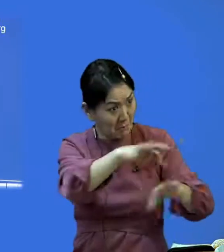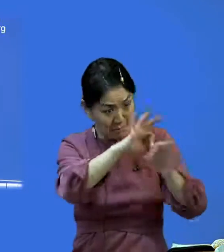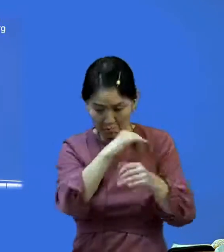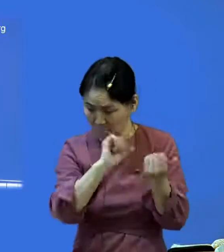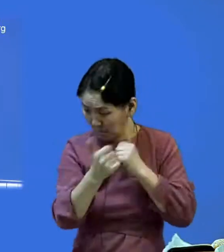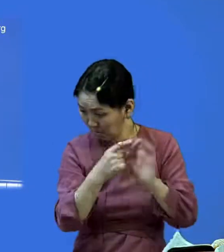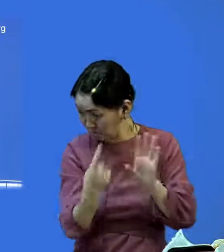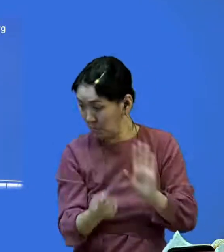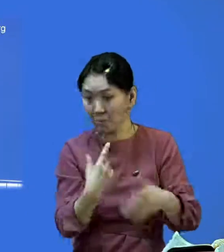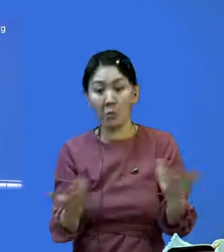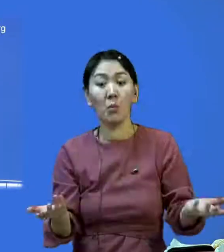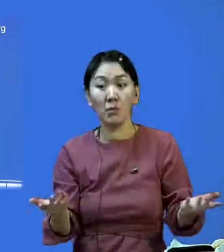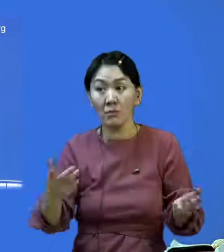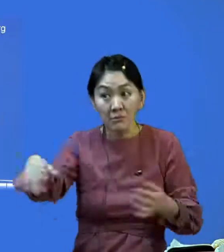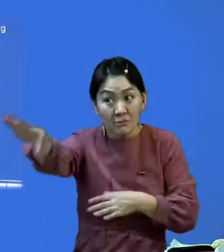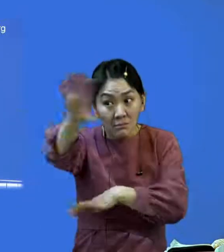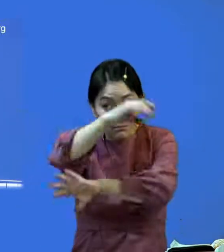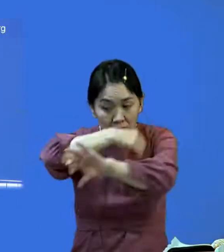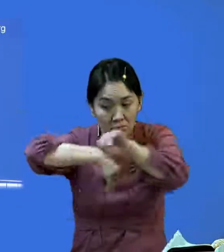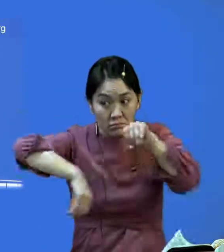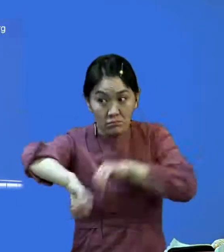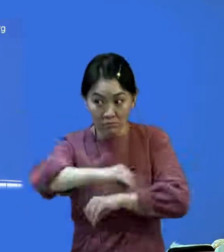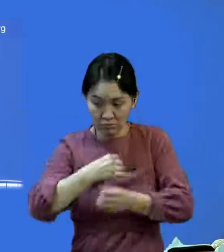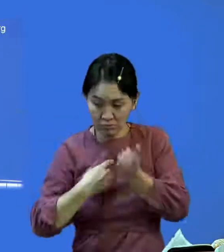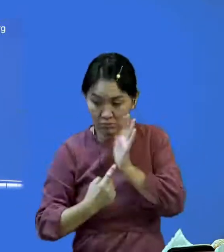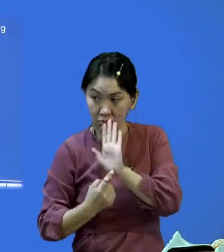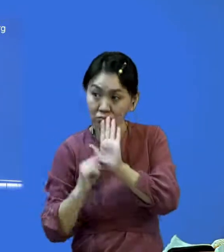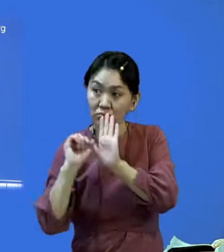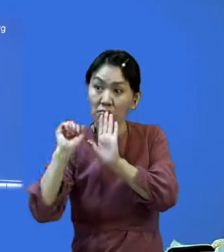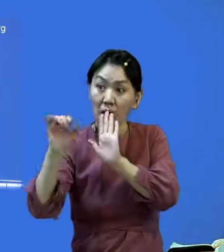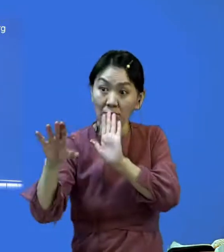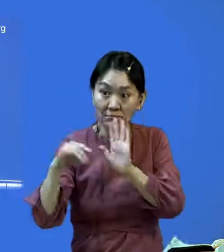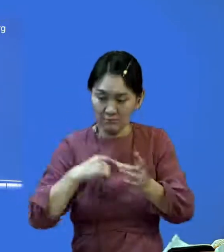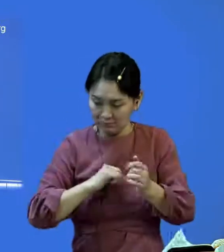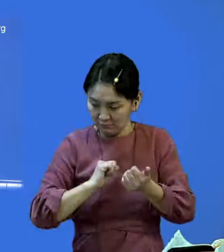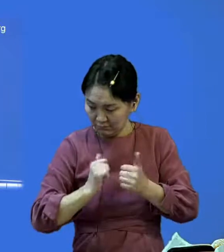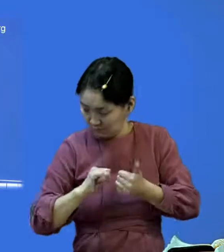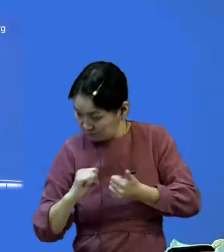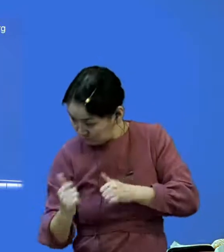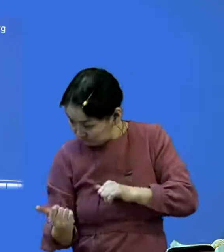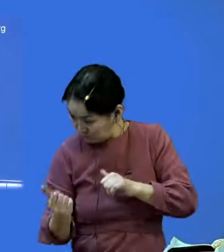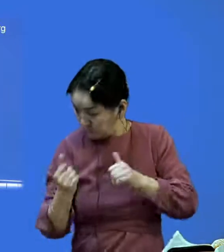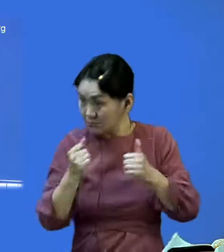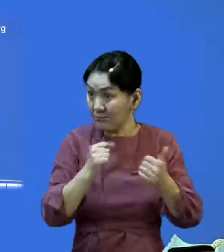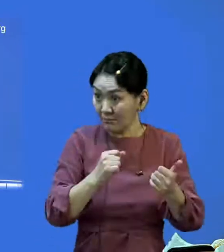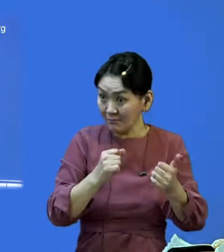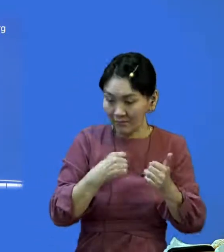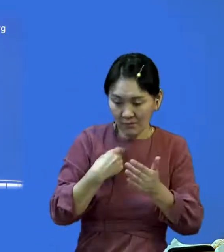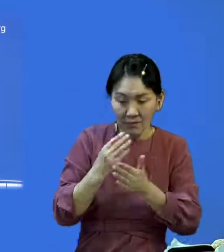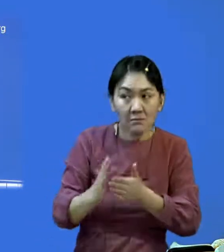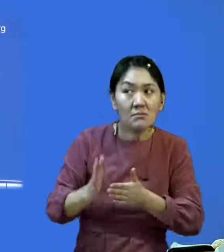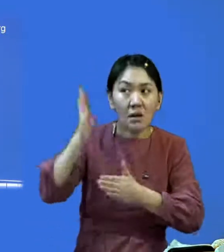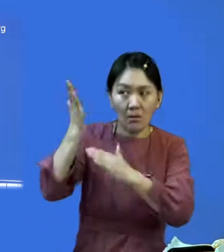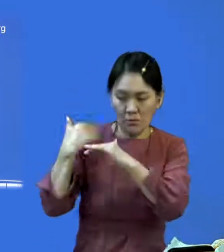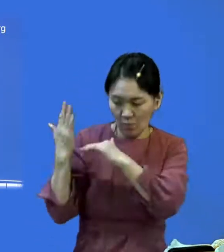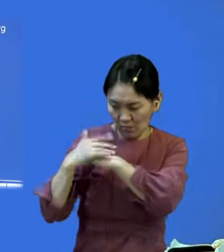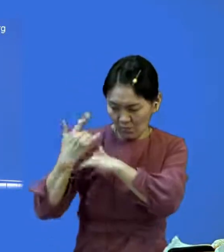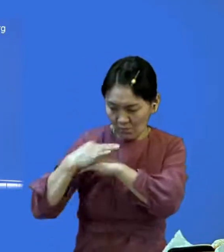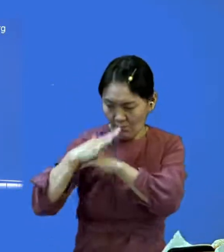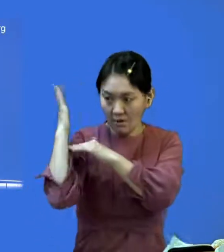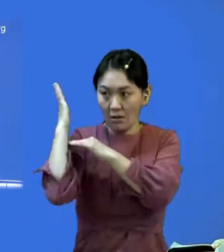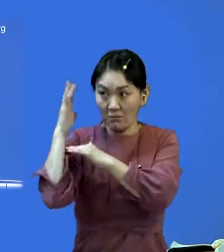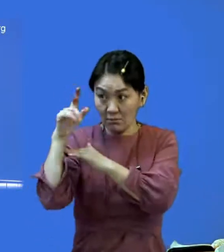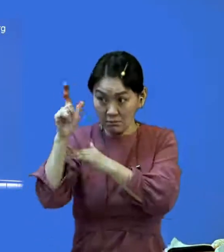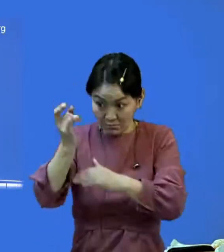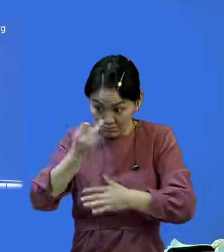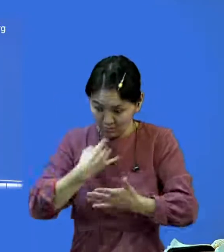хүртэн байна. Бид нарыг өмнөөс бид нарыг төлөөлж гэж байгаа юм. Бид нарын өмнөөс үхээ дахин амьлахаа урьдчилан харуулж байгаа юм.